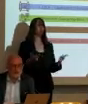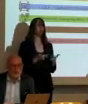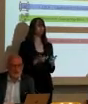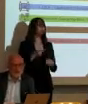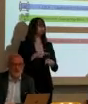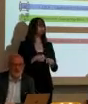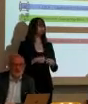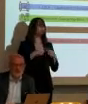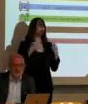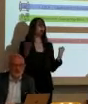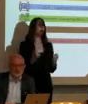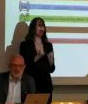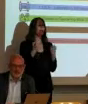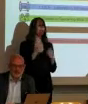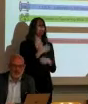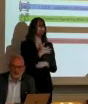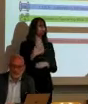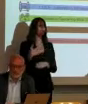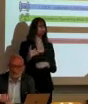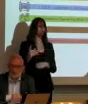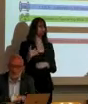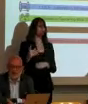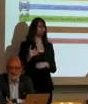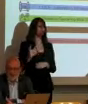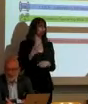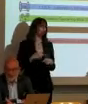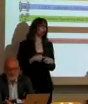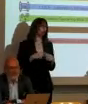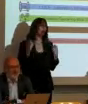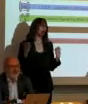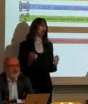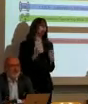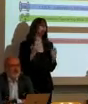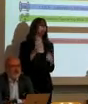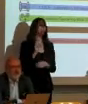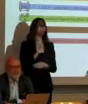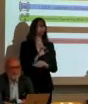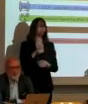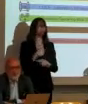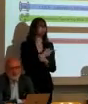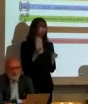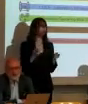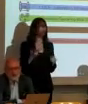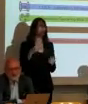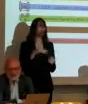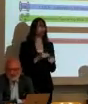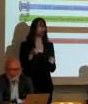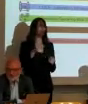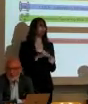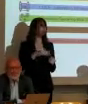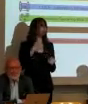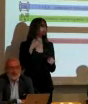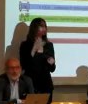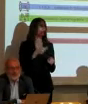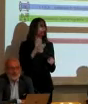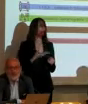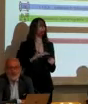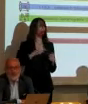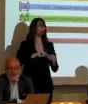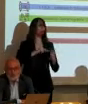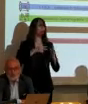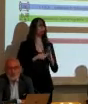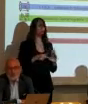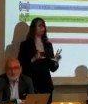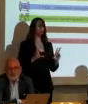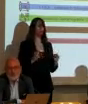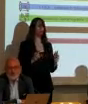in cui facciamo anche attività didattiche, e quindi potete essere aggiornati con le più avanzate tecnologie e